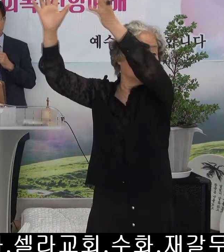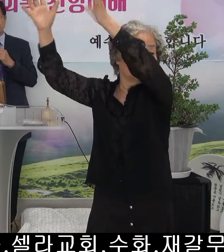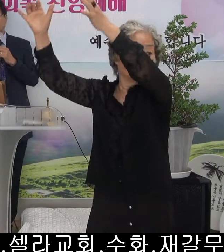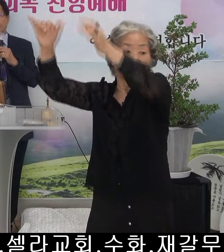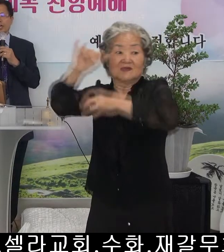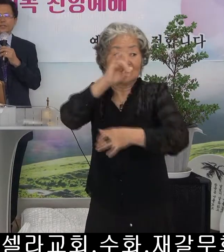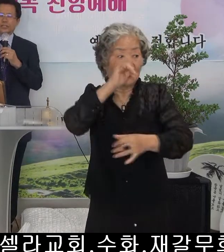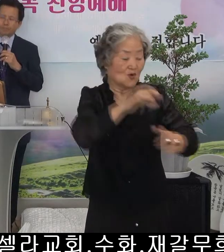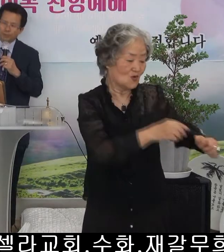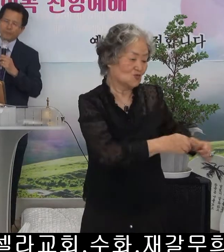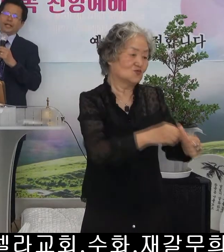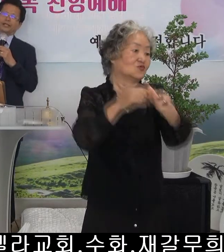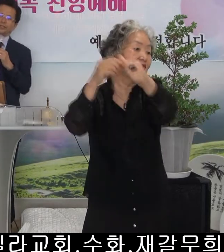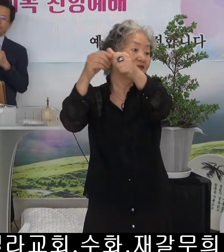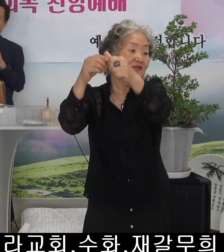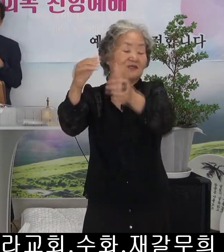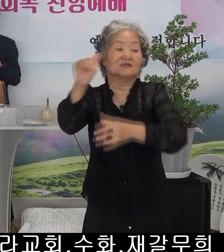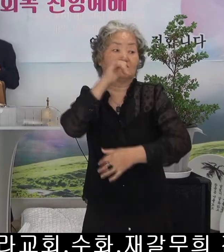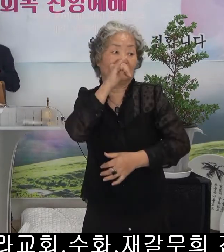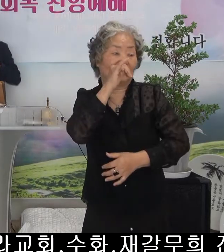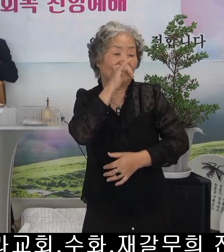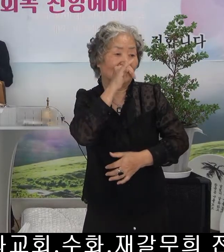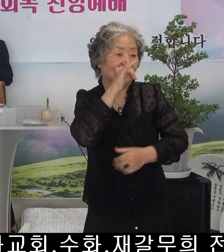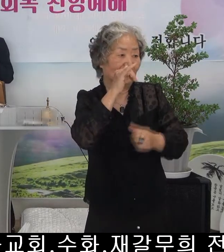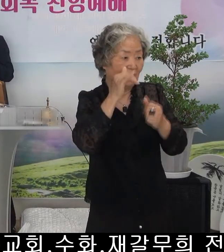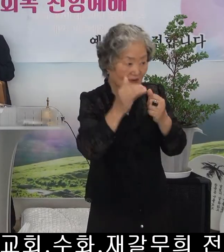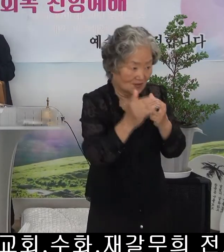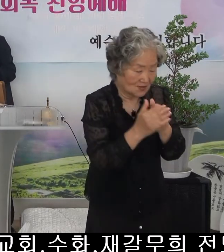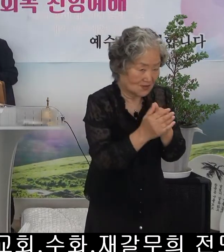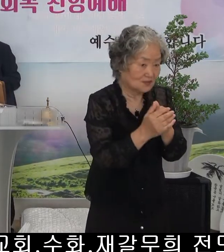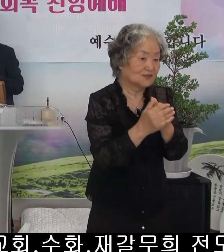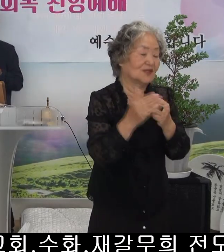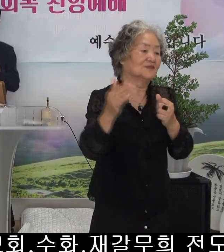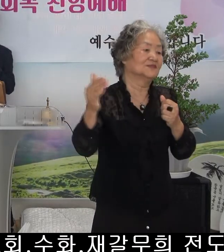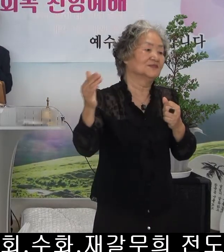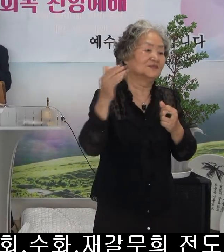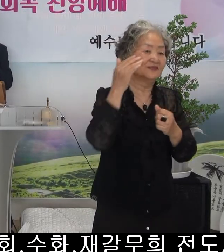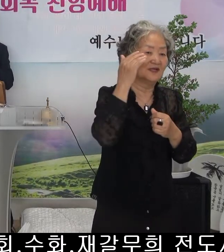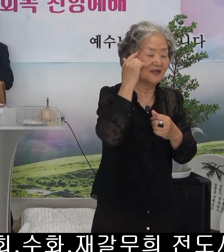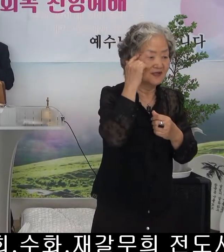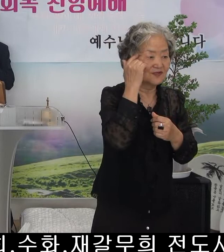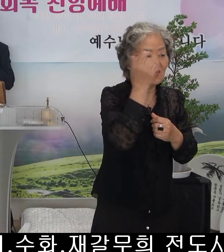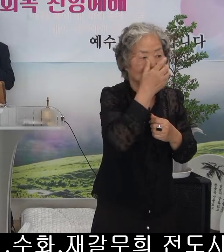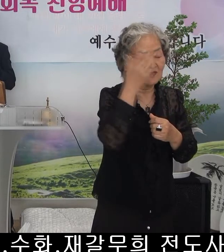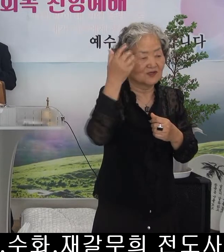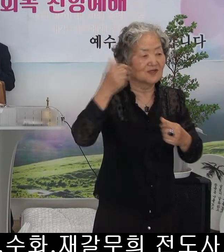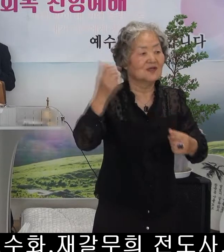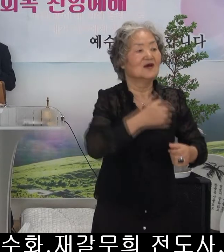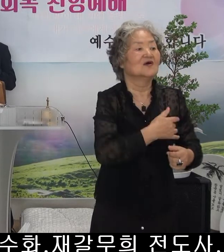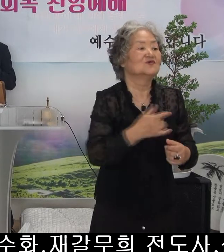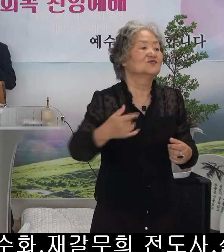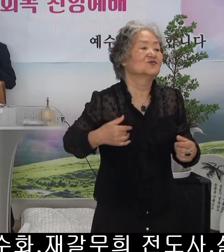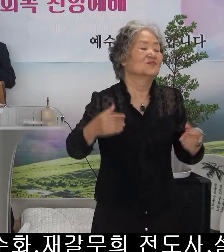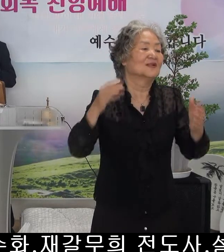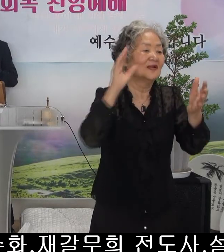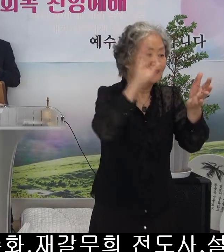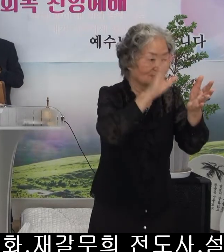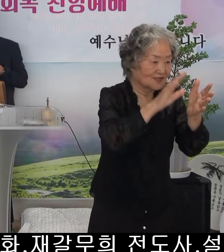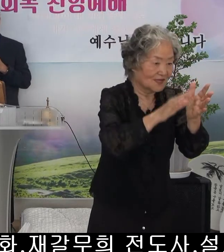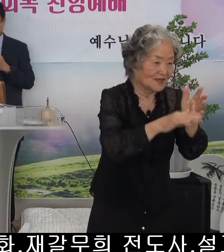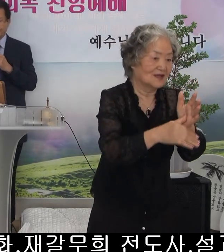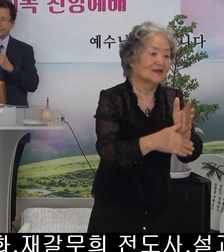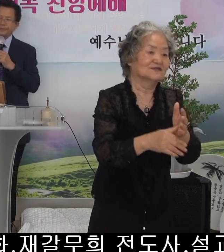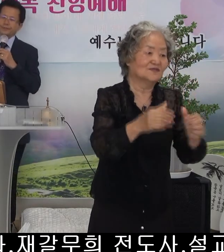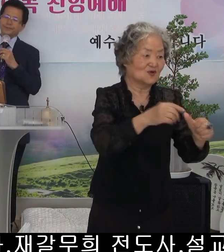그래서 성령이 충만하면 신바람이 나는 것이죠. 아멘 할렐루야 하면서 하나님께 영광을 드리는 것이에요. 아멘.